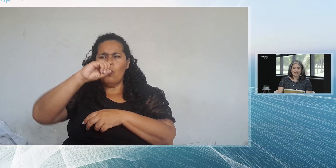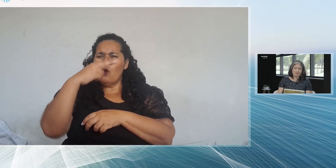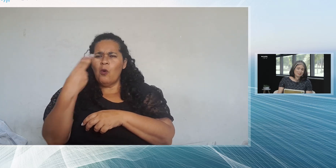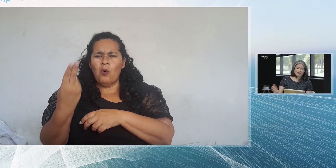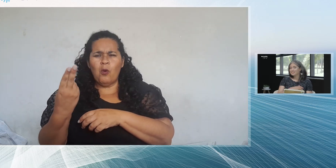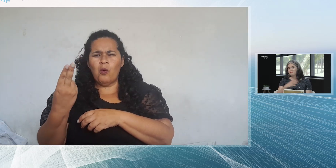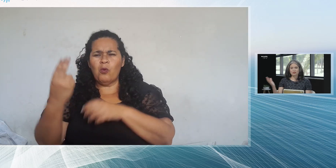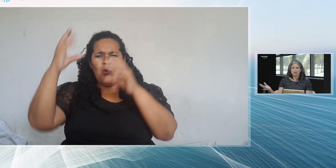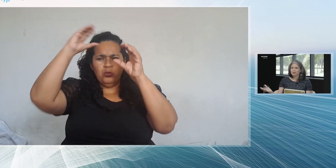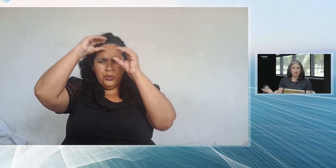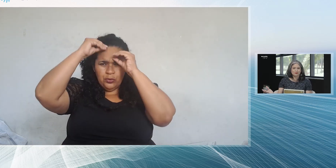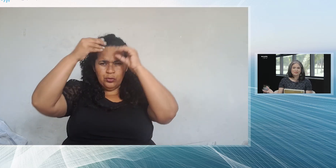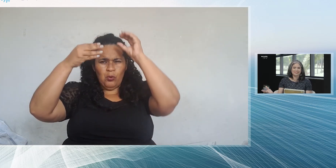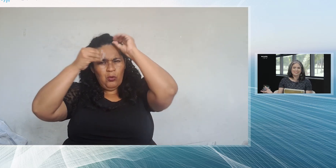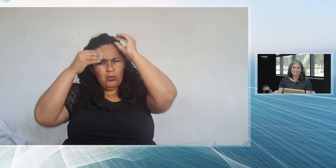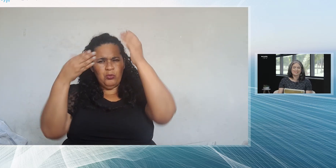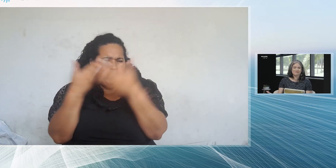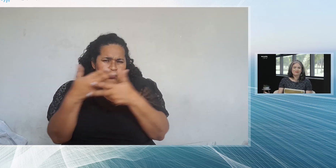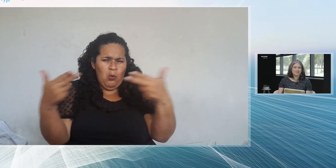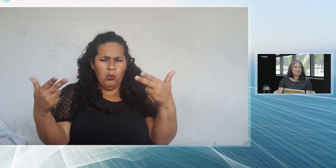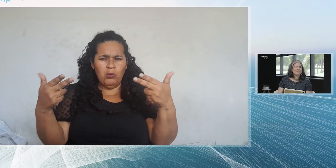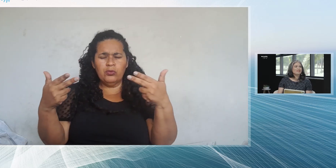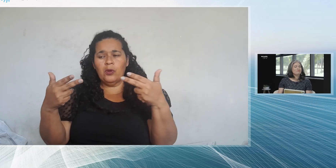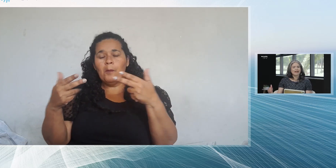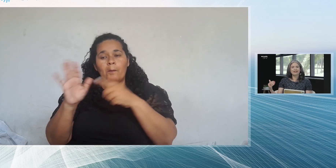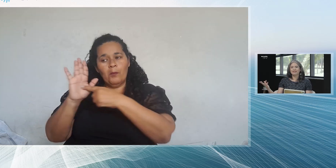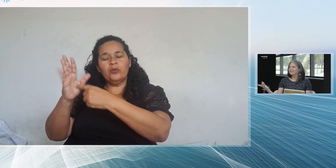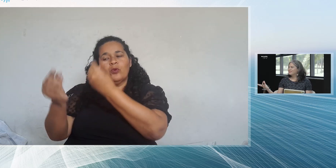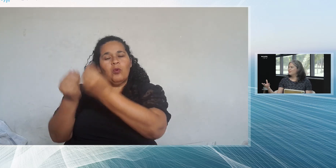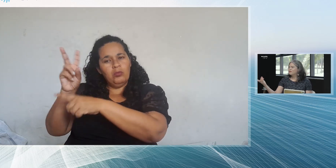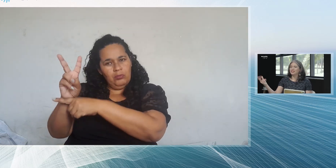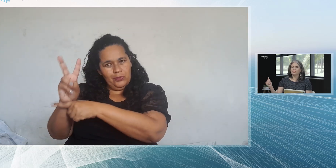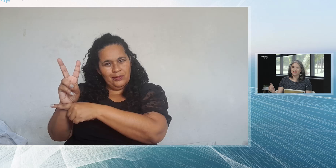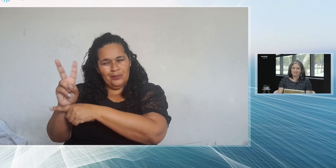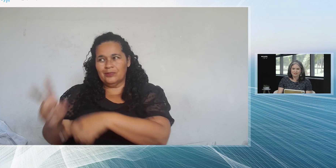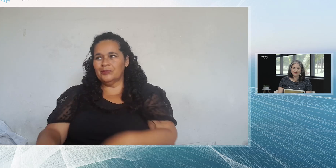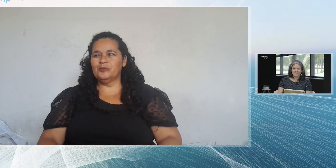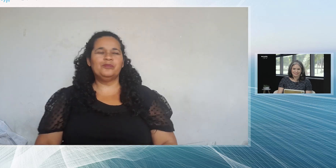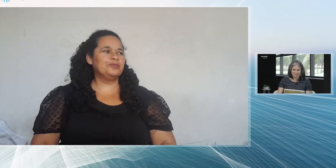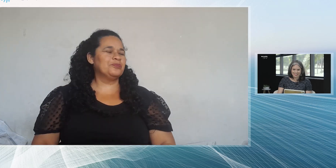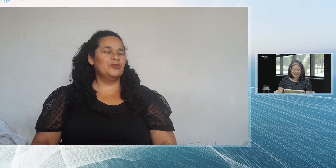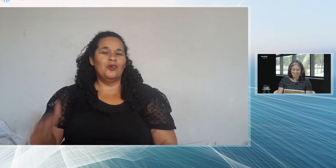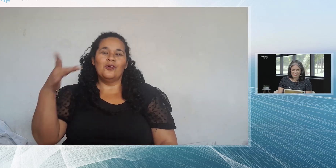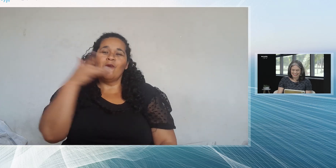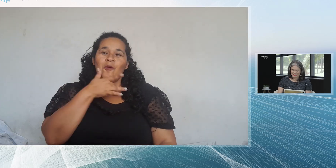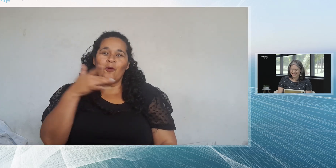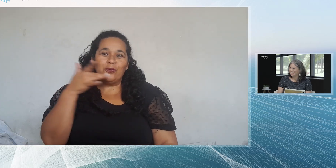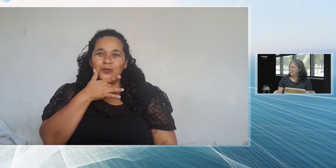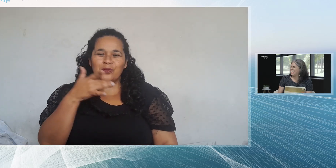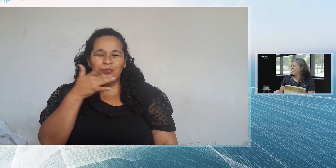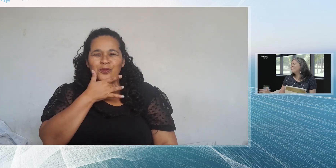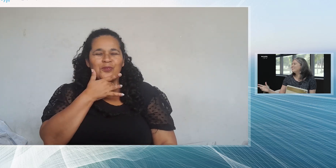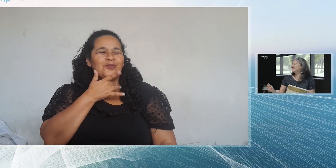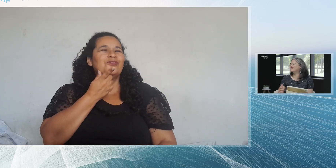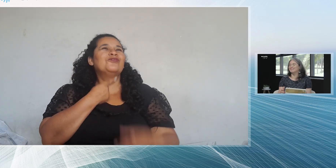E aí ela faz avaliação de todo mundo, né? Deve ser bacana ter uma Eide na família, né? Ou